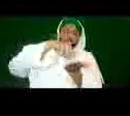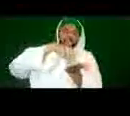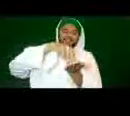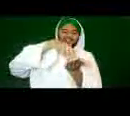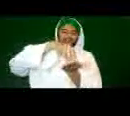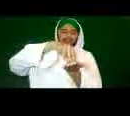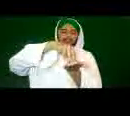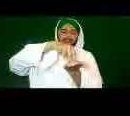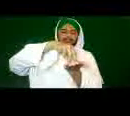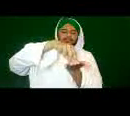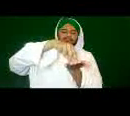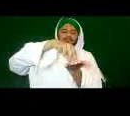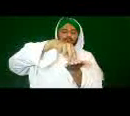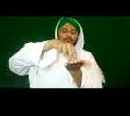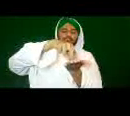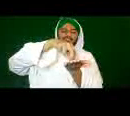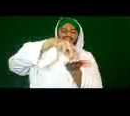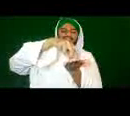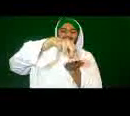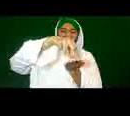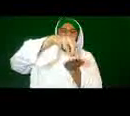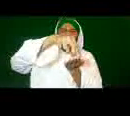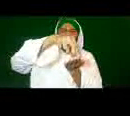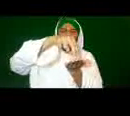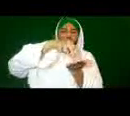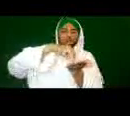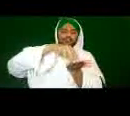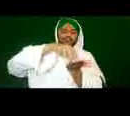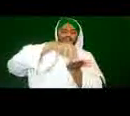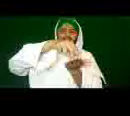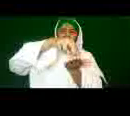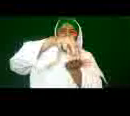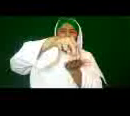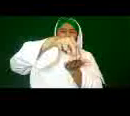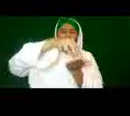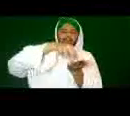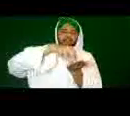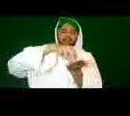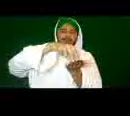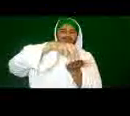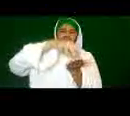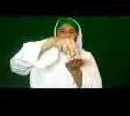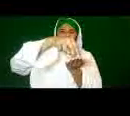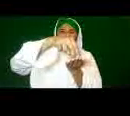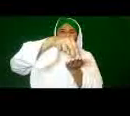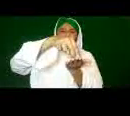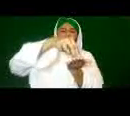کا تھا نا تو اس کو تھوڑی حرکت دے دے، چلا لیں اس کو تو یہ ہو گیا چلنا، ٹھیک ہے.